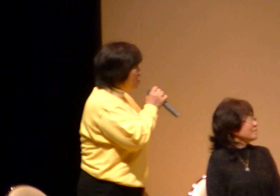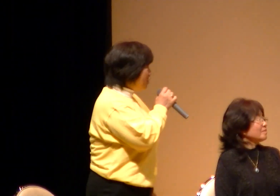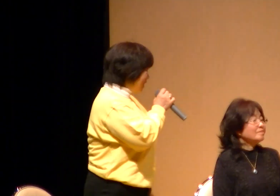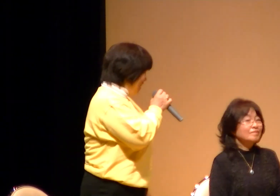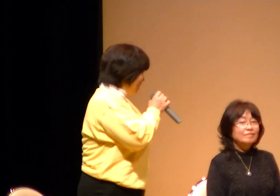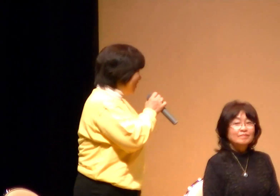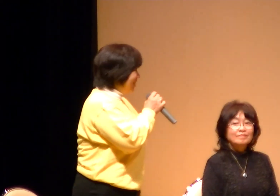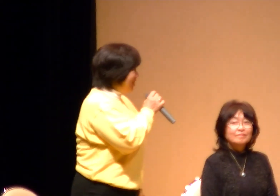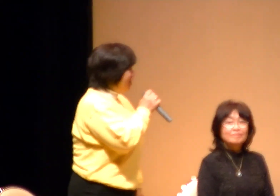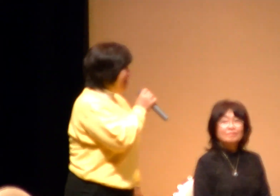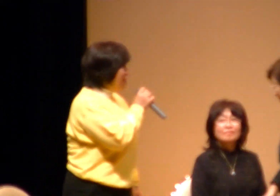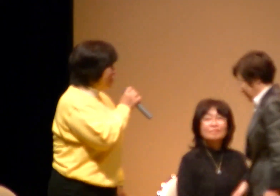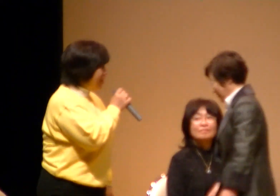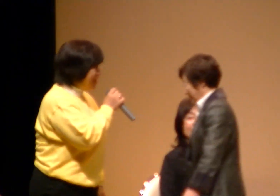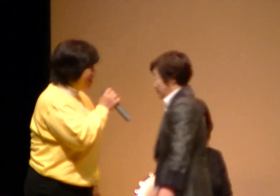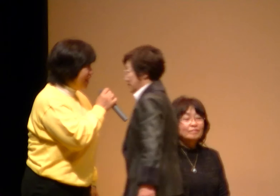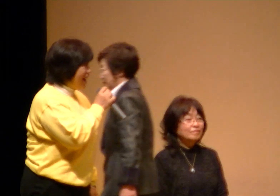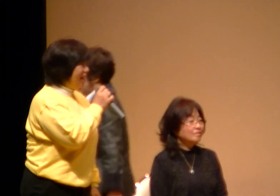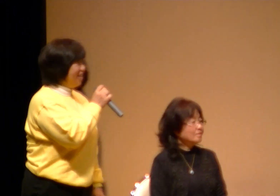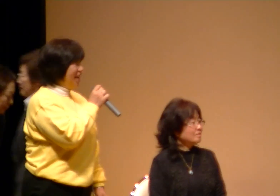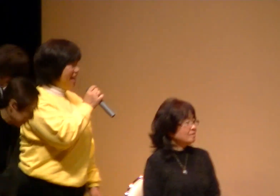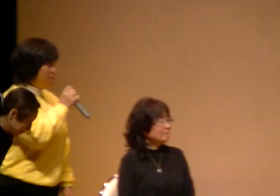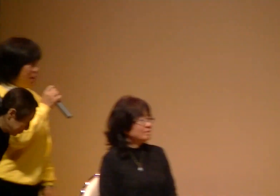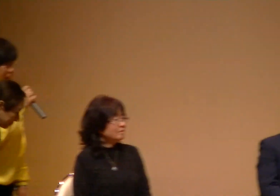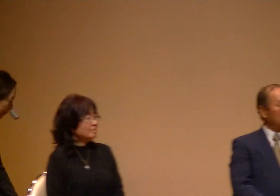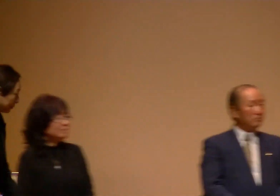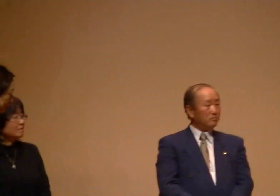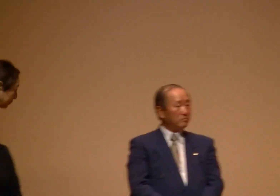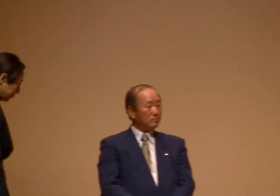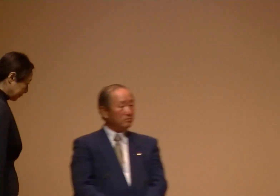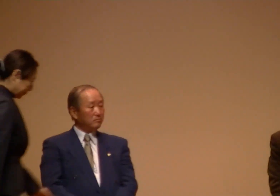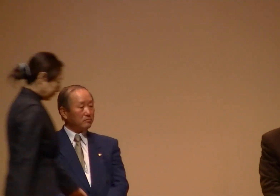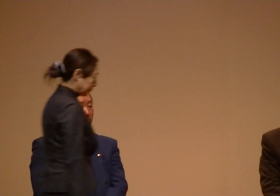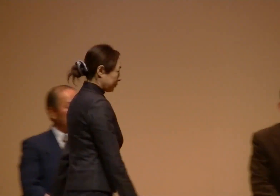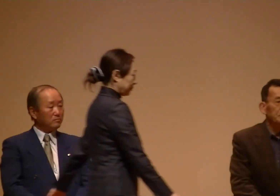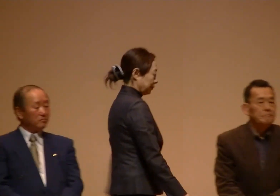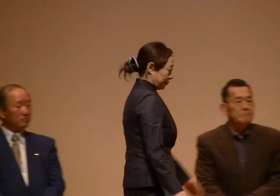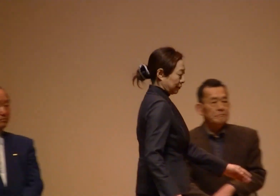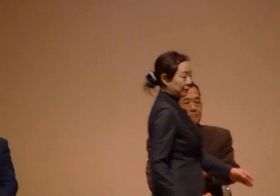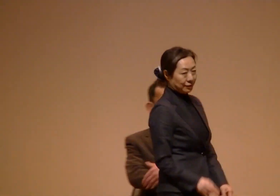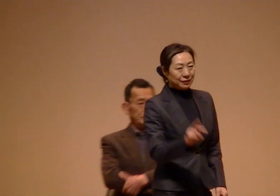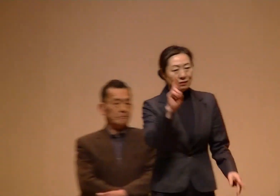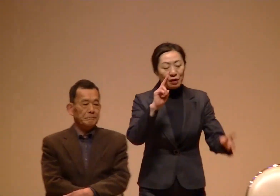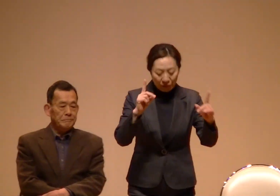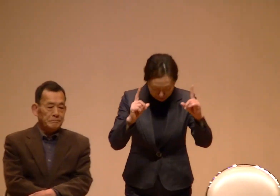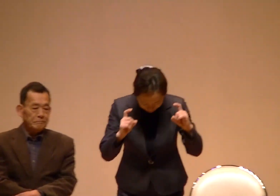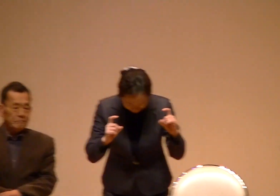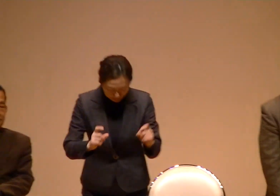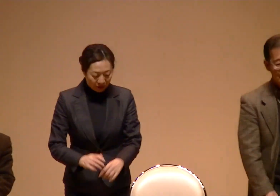それでは大野さん、続いてよろしいでしょうか。お願いします。 皆さんこんにちは。